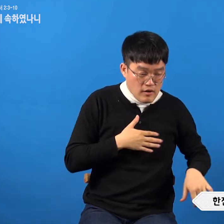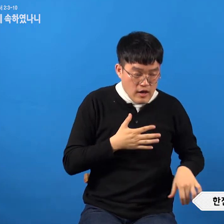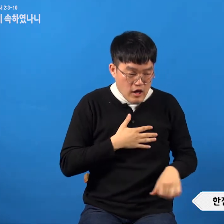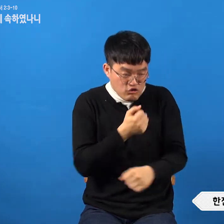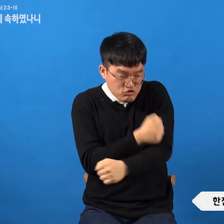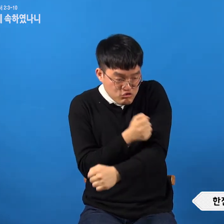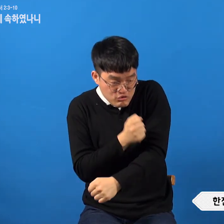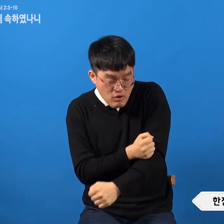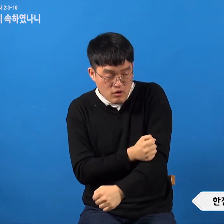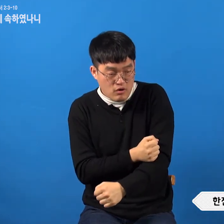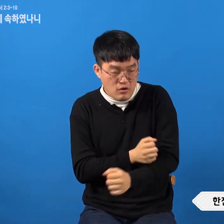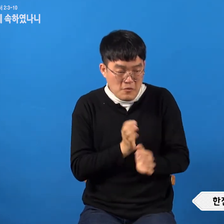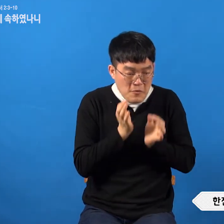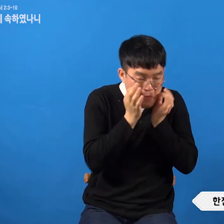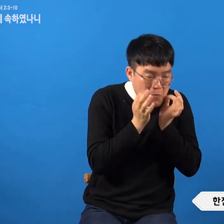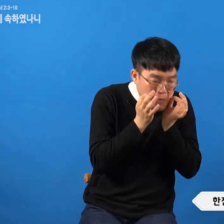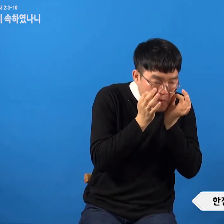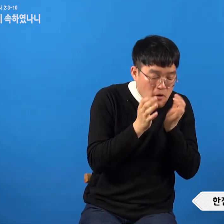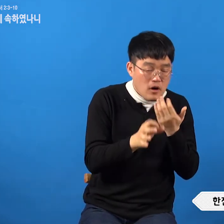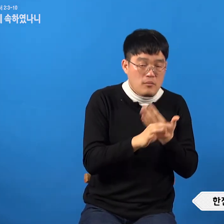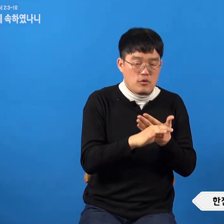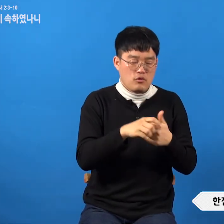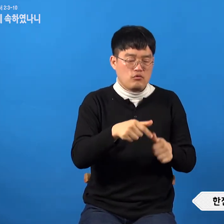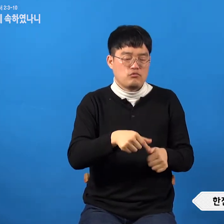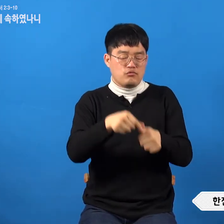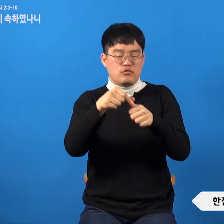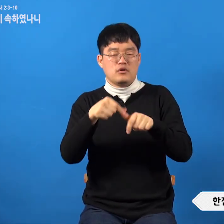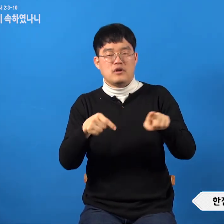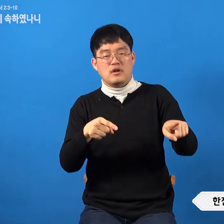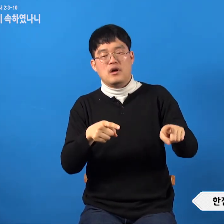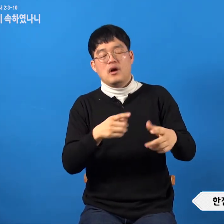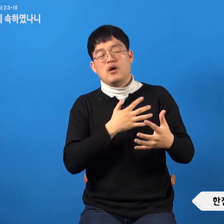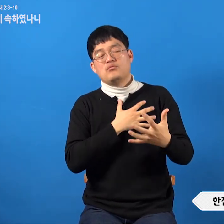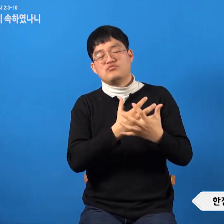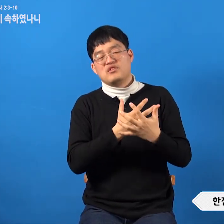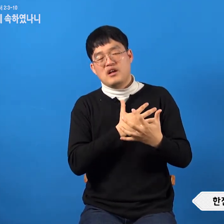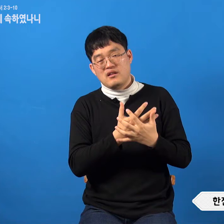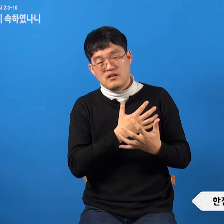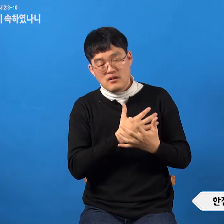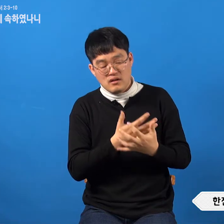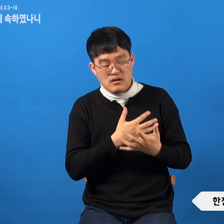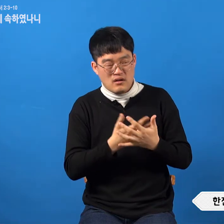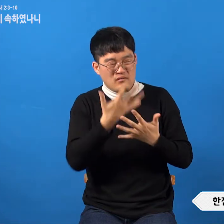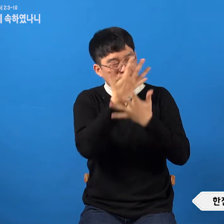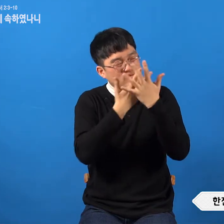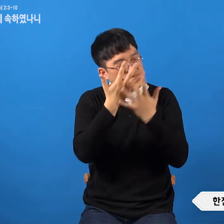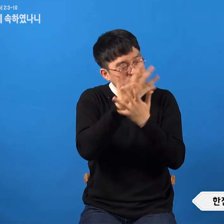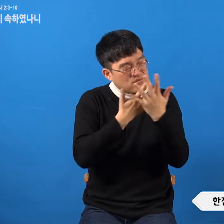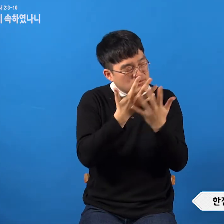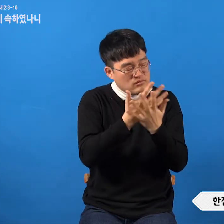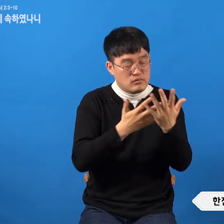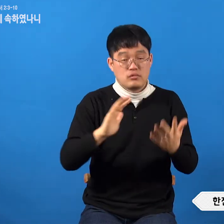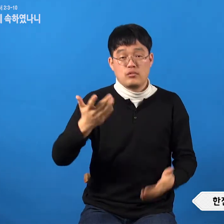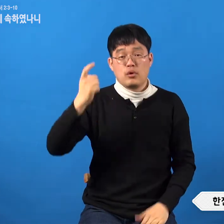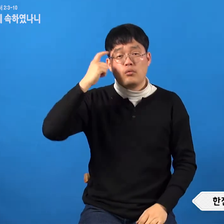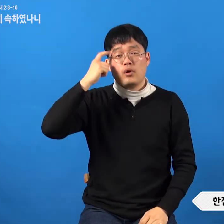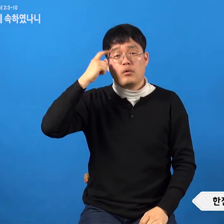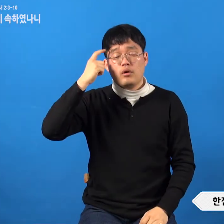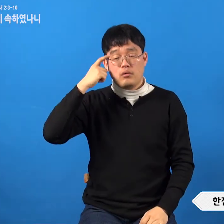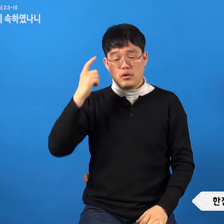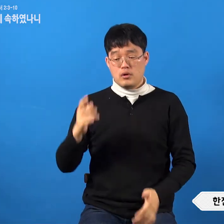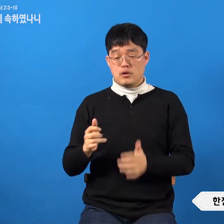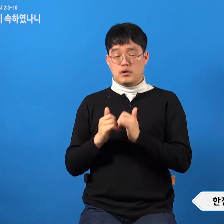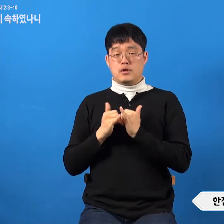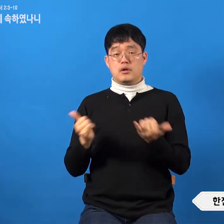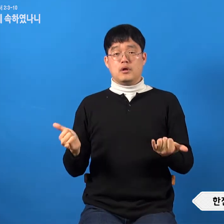것이 조금이라도 있다면 구원은 너무나도 애매하고 불확실한 것이 될 것입니다. 왜냐하면